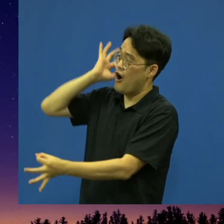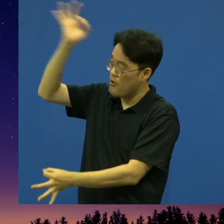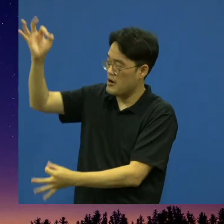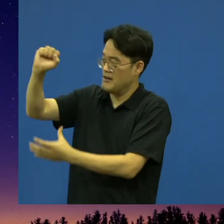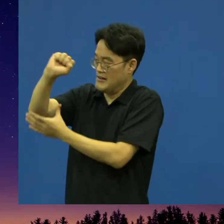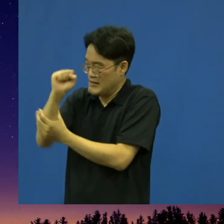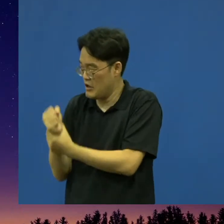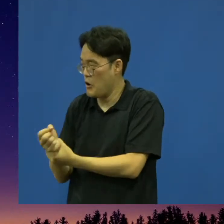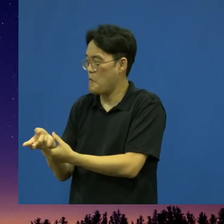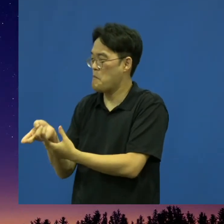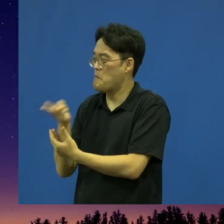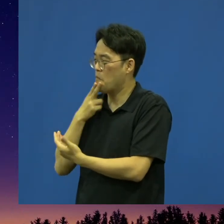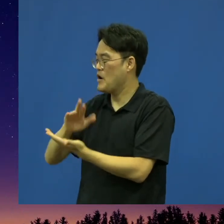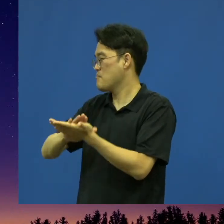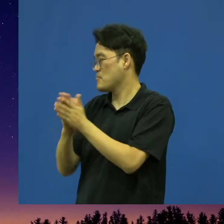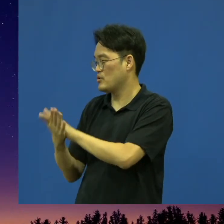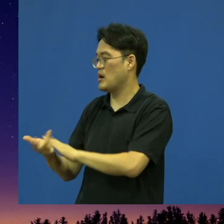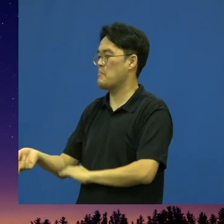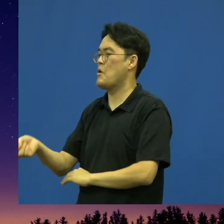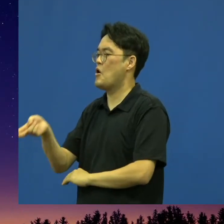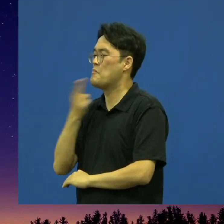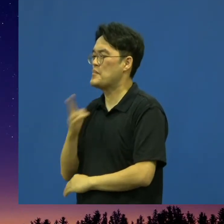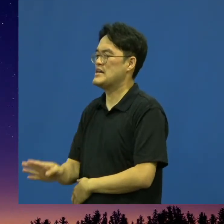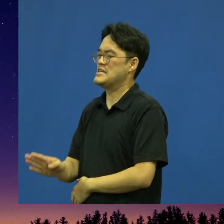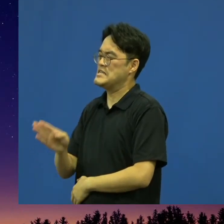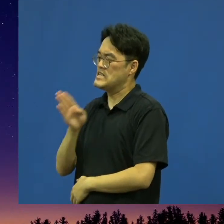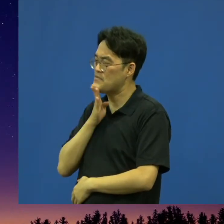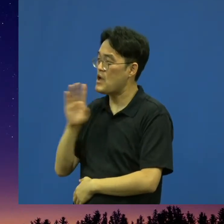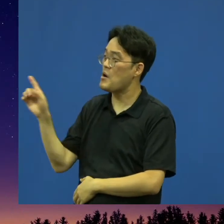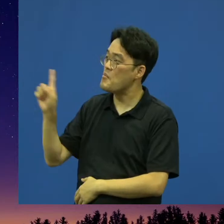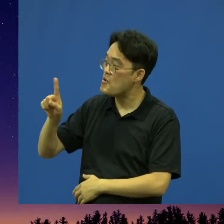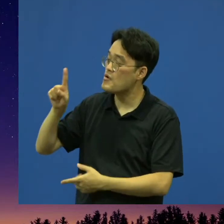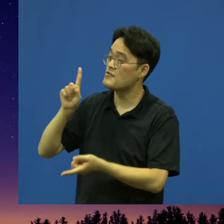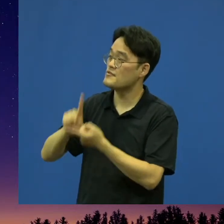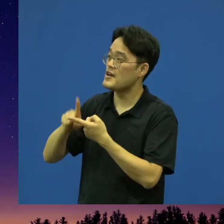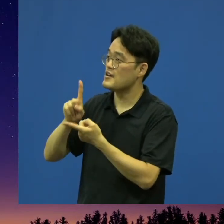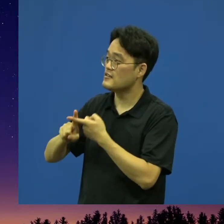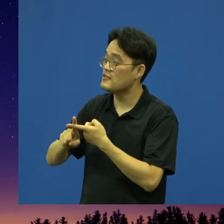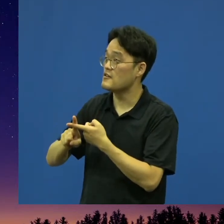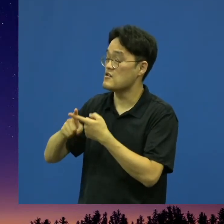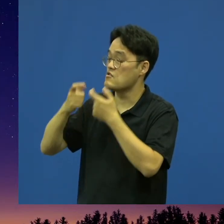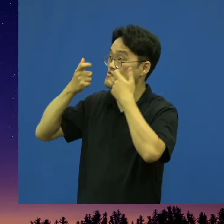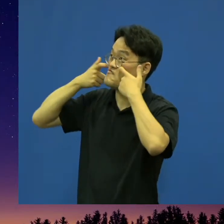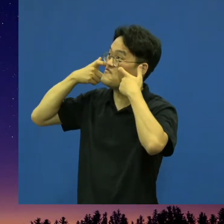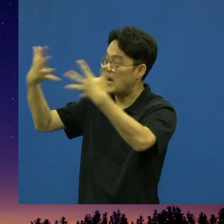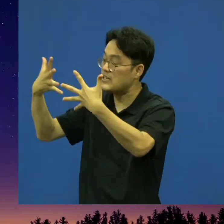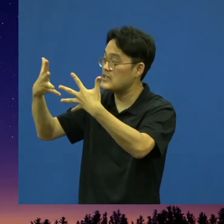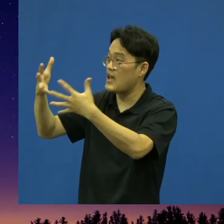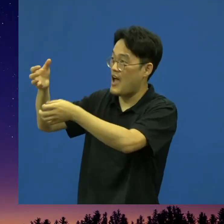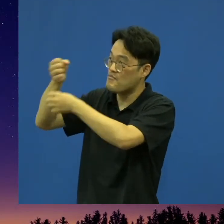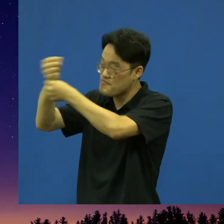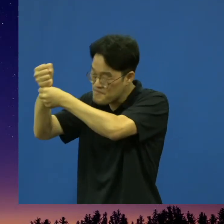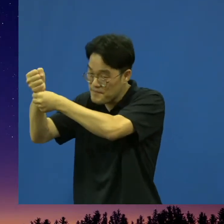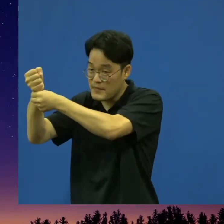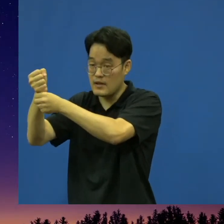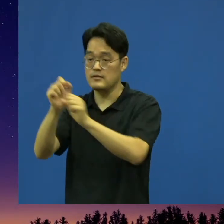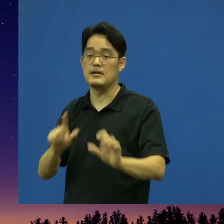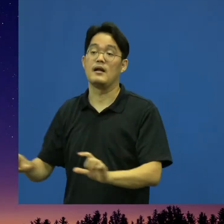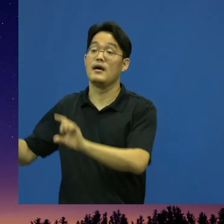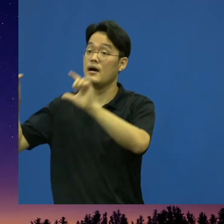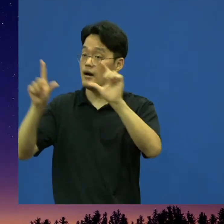않고 정말 변하지 않고 참된 것이 뭔가 선명하게 보여야, 여러분들이 이